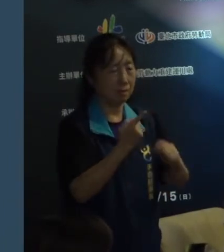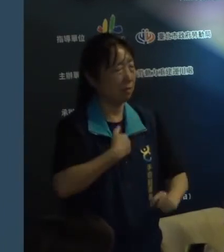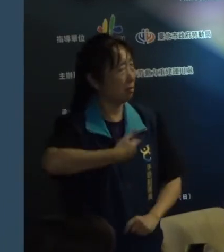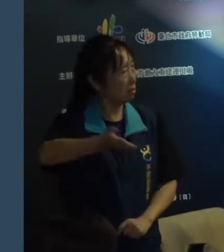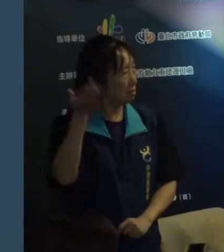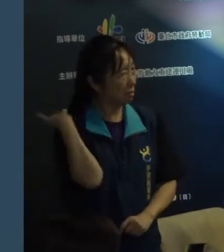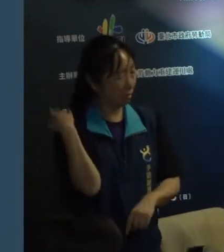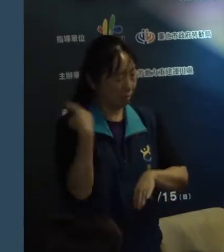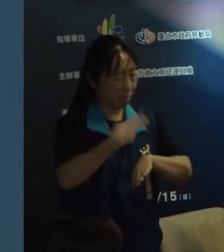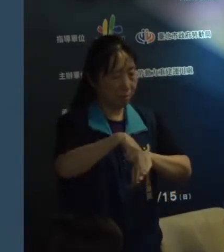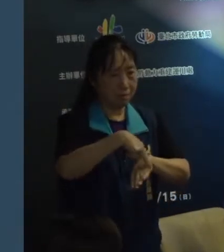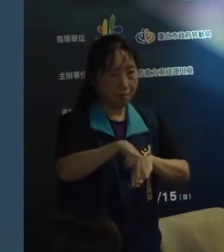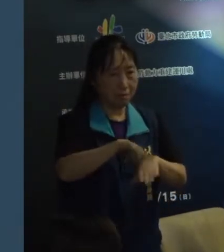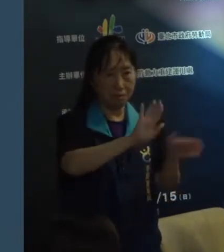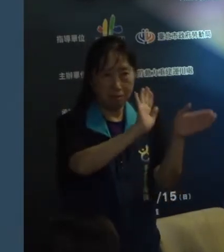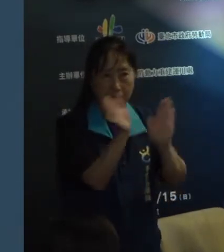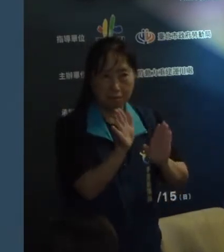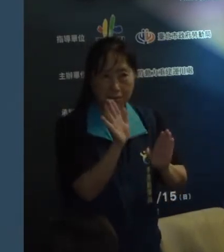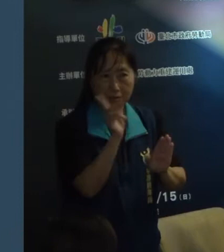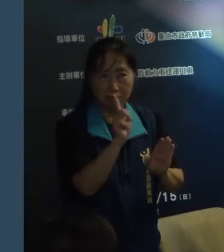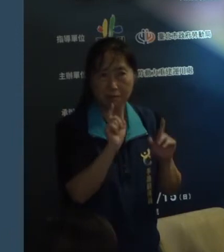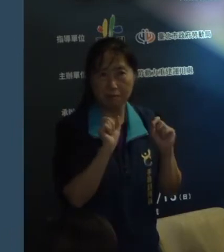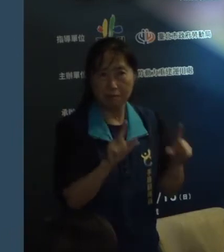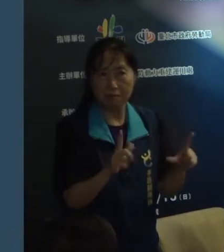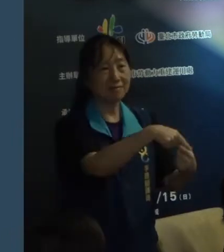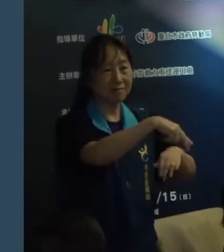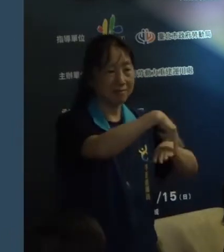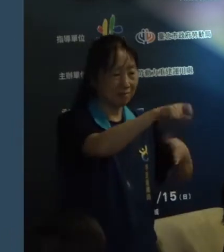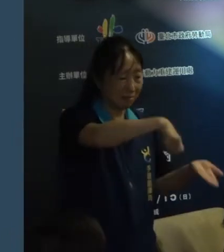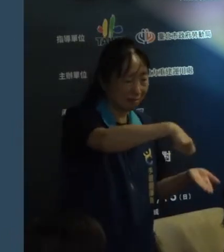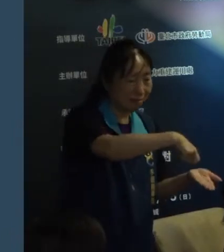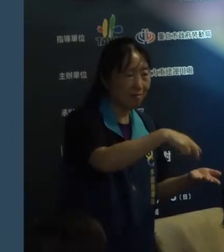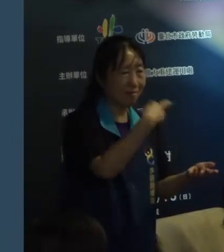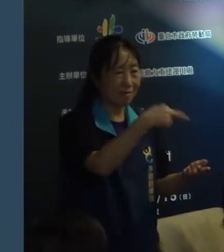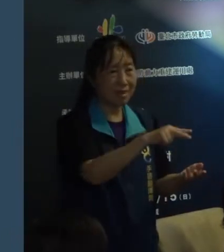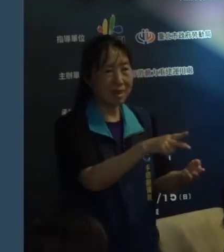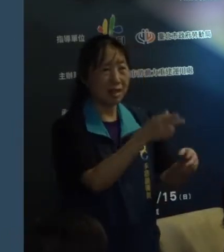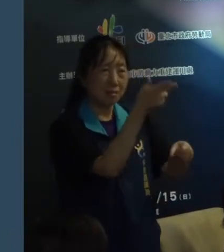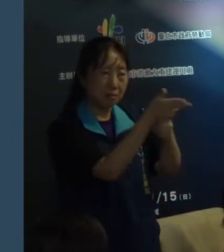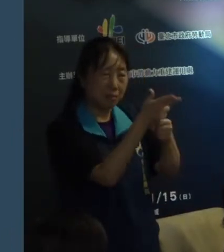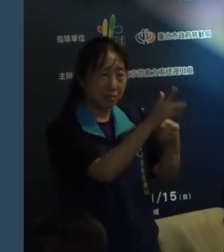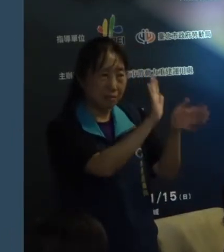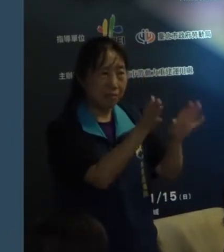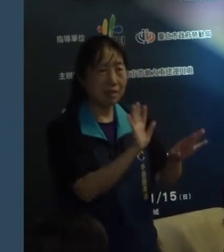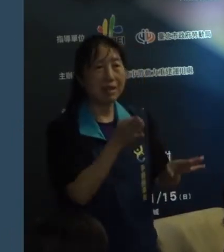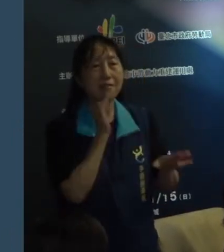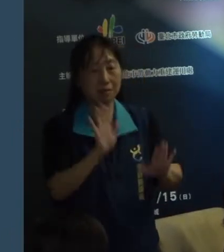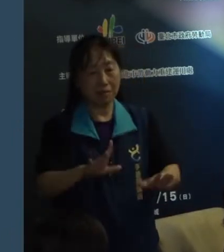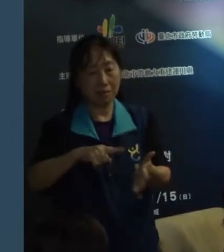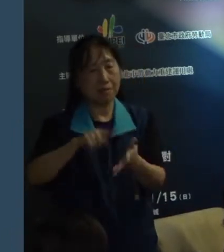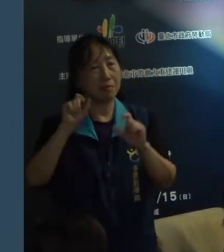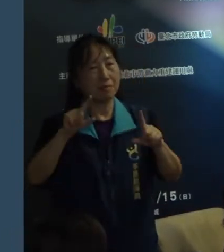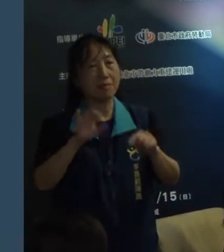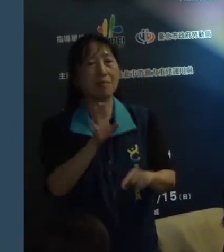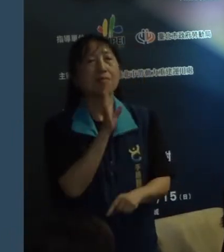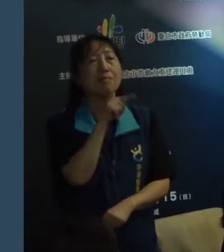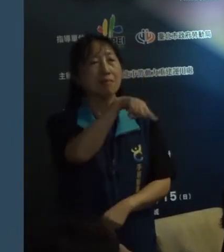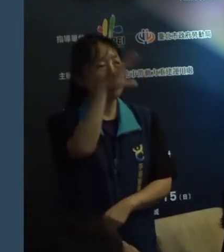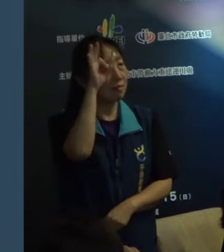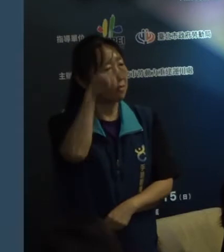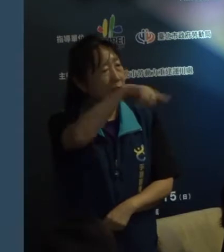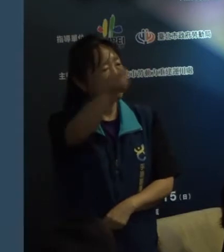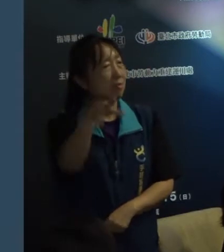规划的这个一些独立影展有什么不一样？ 这次呢，我们很大的一个重点是在我们的观众。 是